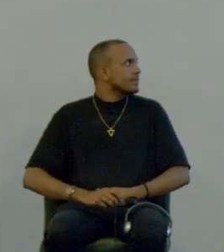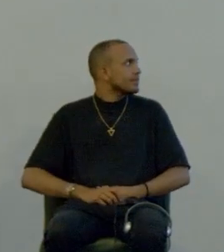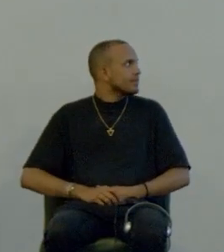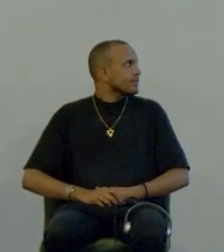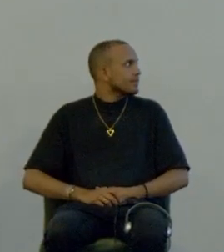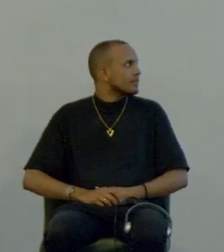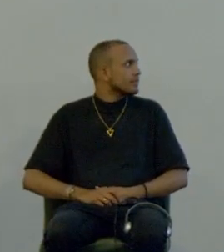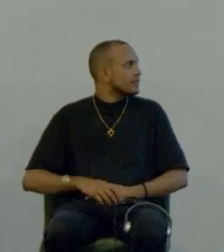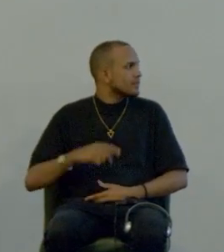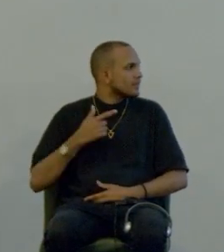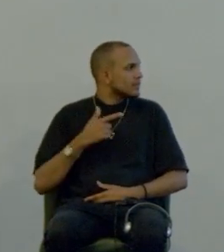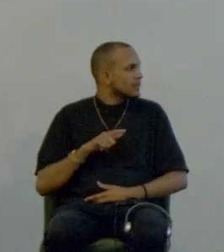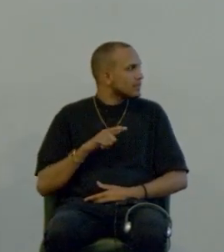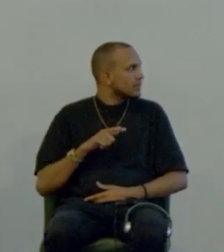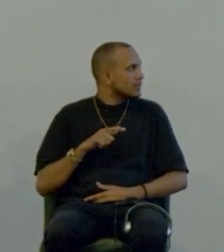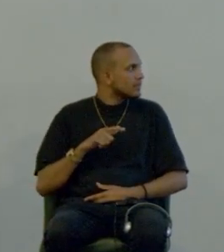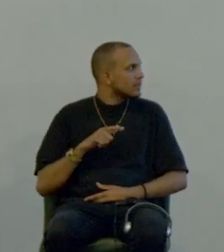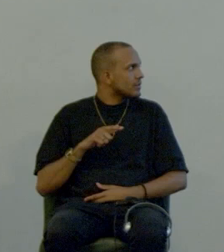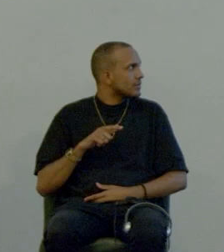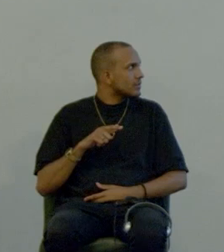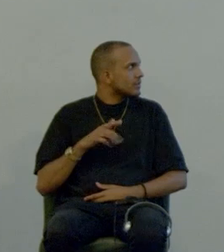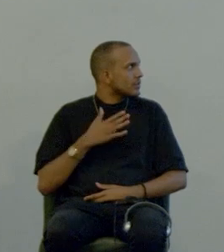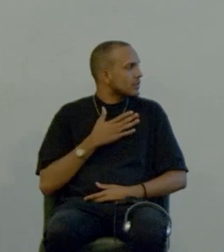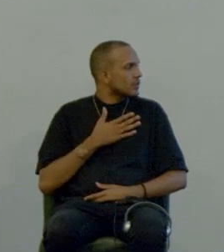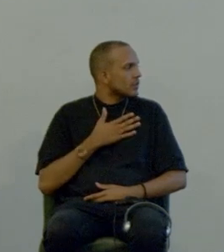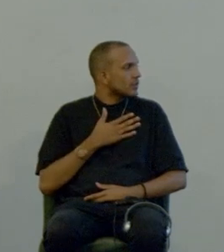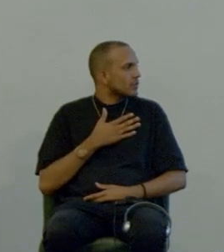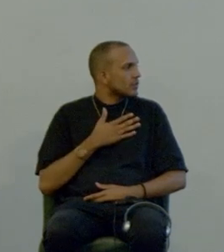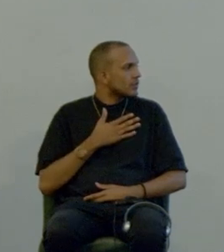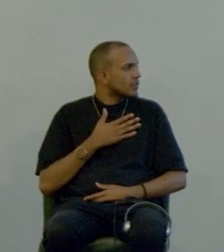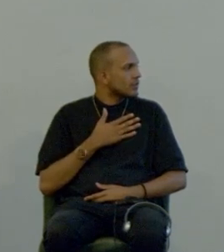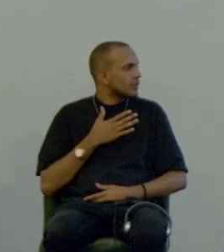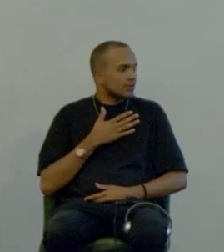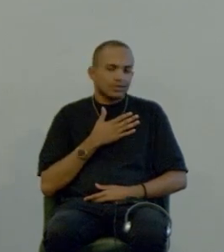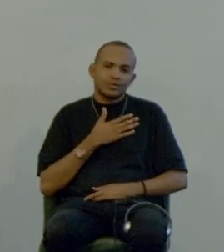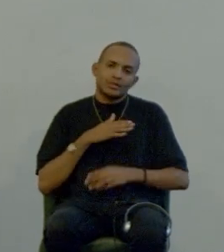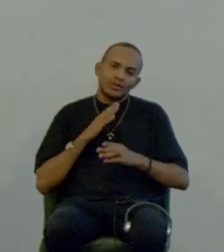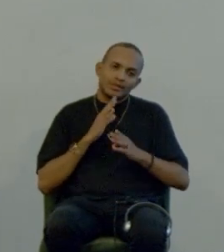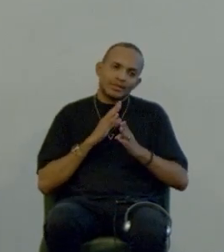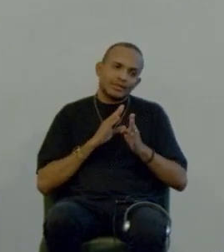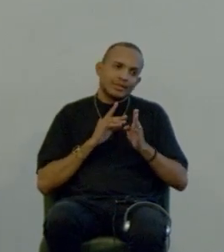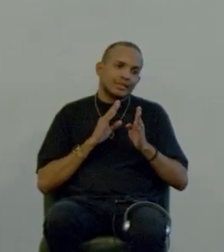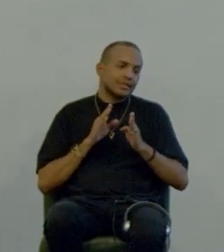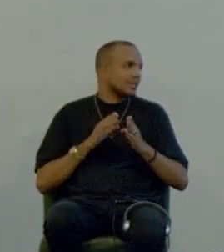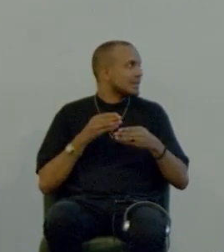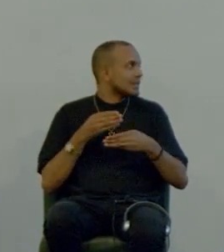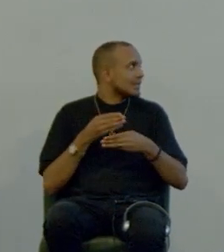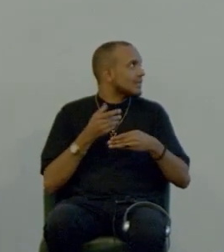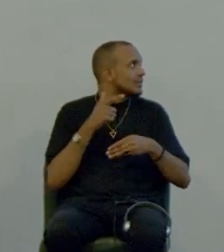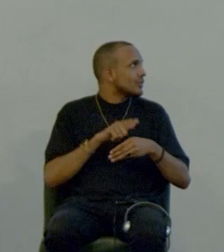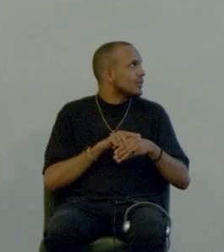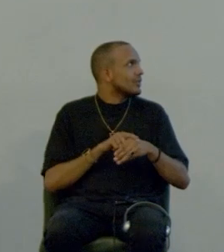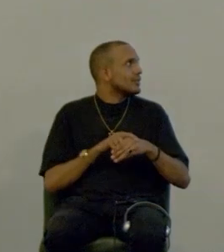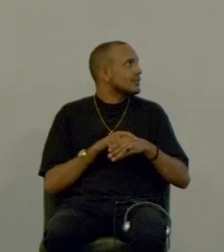Outro exemplo, é meio redundante, mas eu gosto, eu tô gostando tanto dessa coisa de caminho, que né, tem um monte de slide repetido, aqui tem mais um, né?